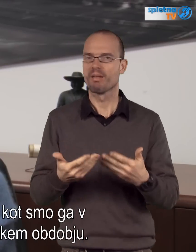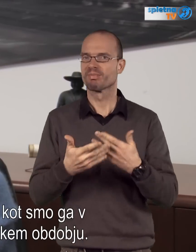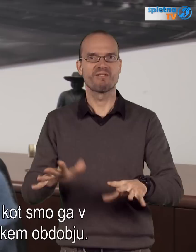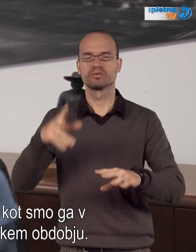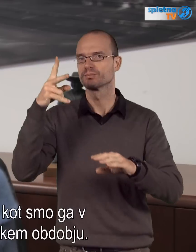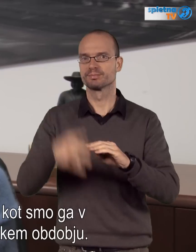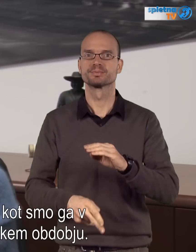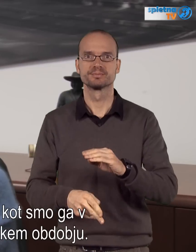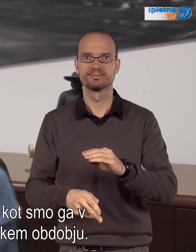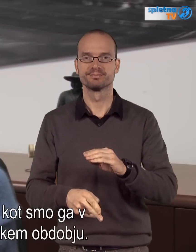obdobju.